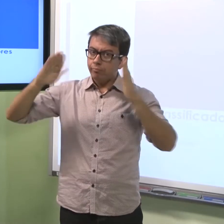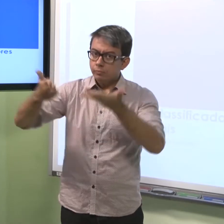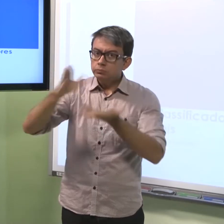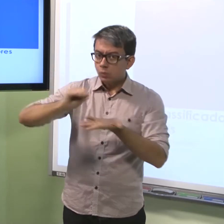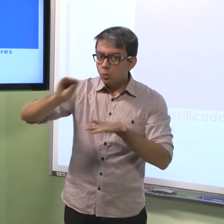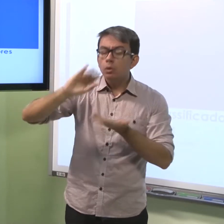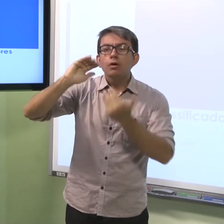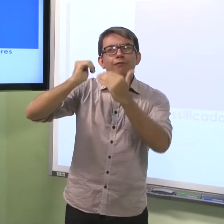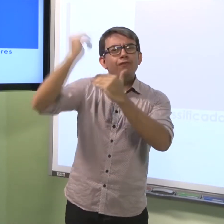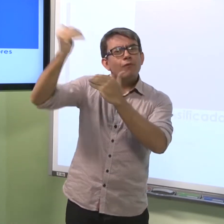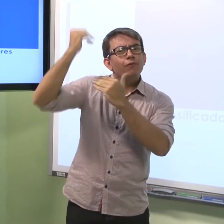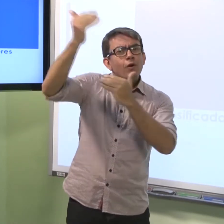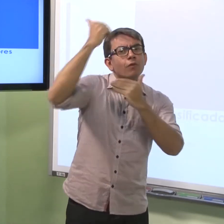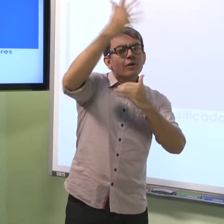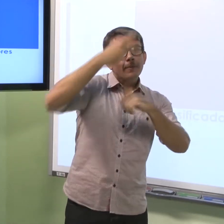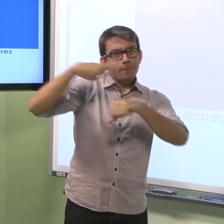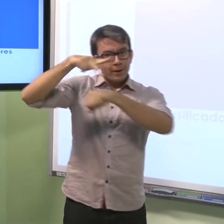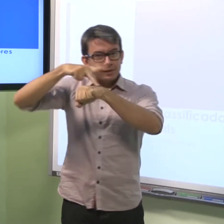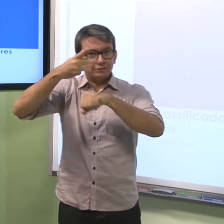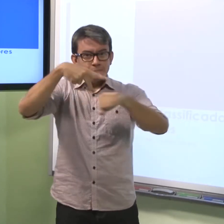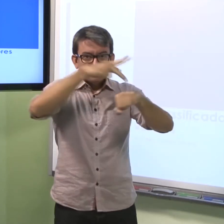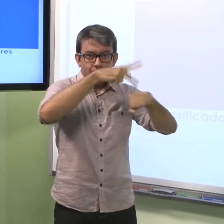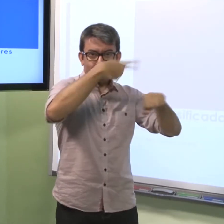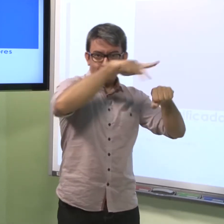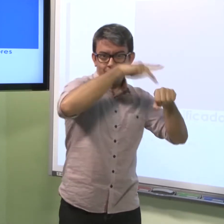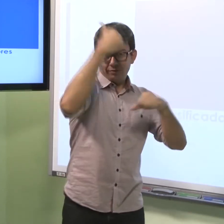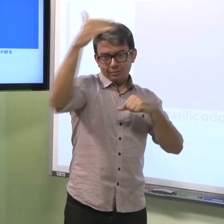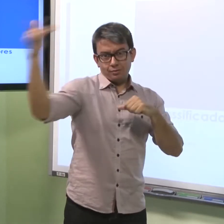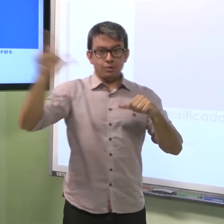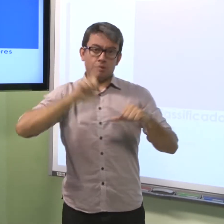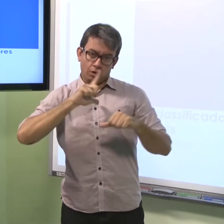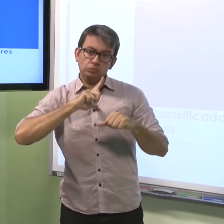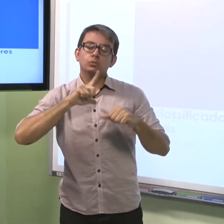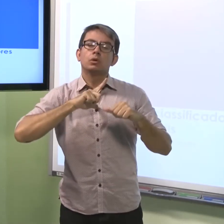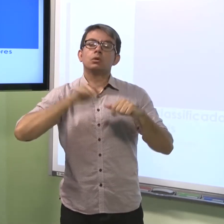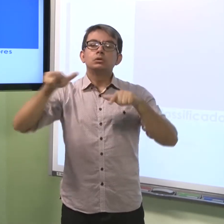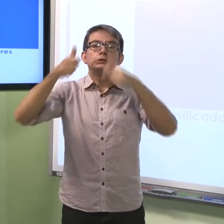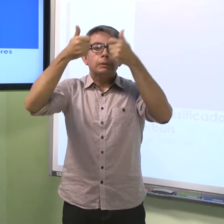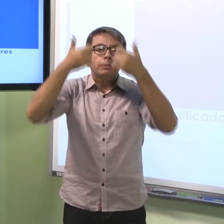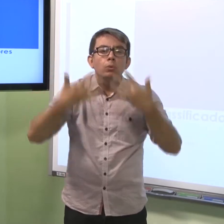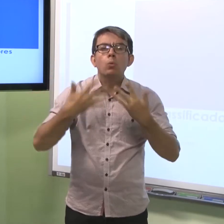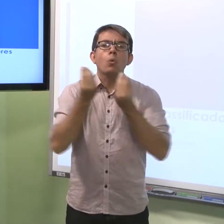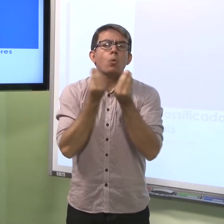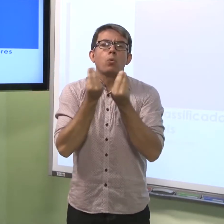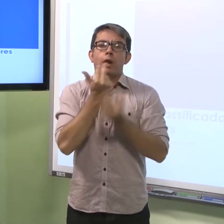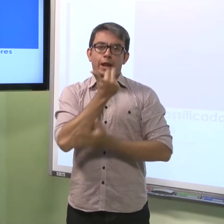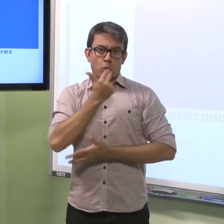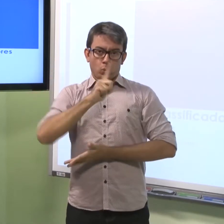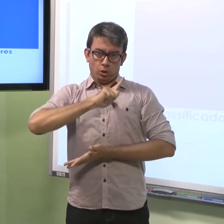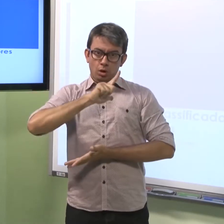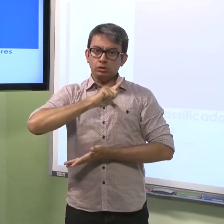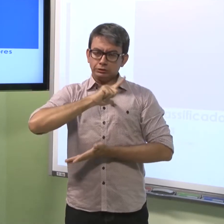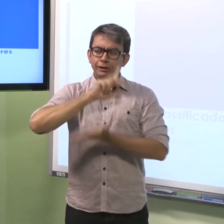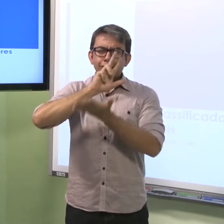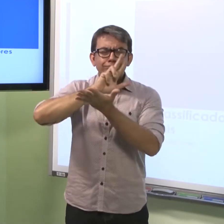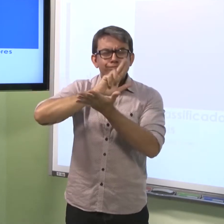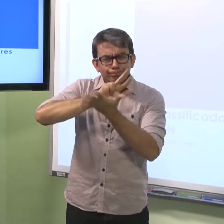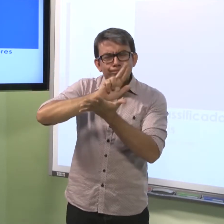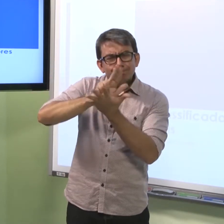faladas. Esses classificadores nas línguas faladas em alguns países. Eu irei explicar sobre